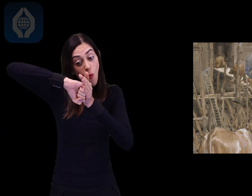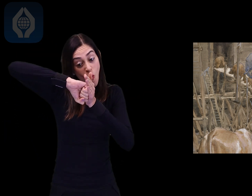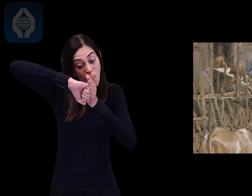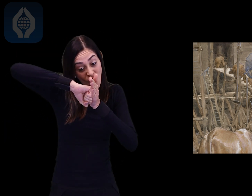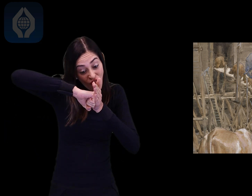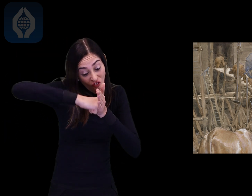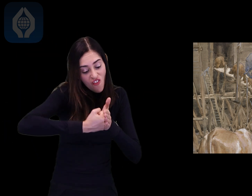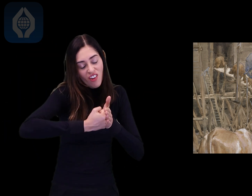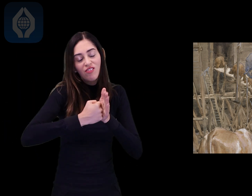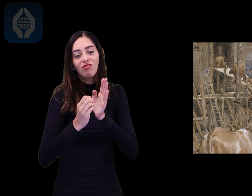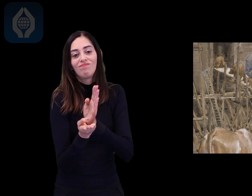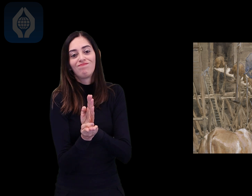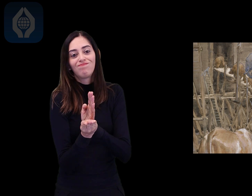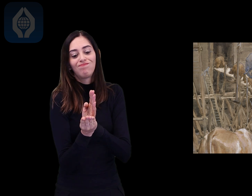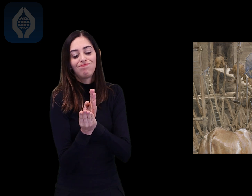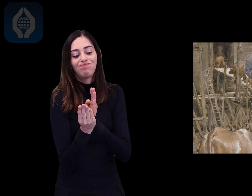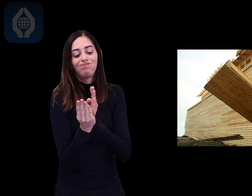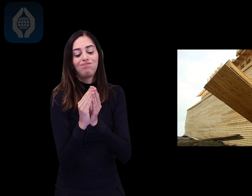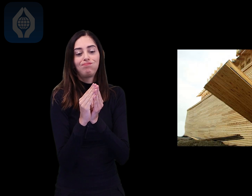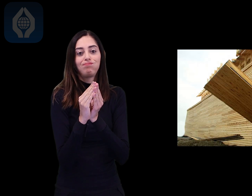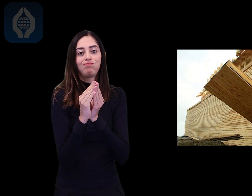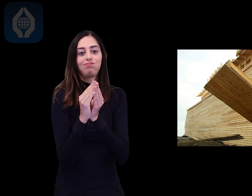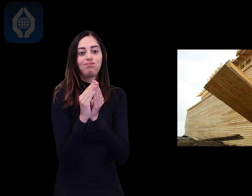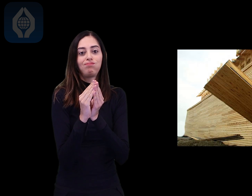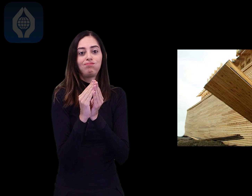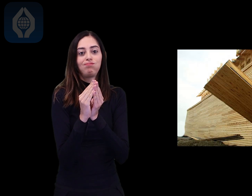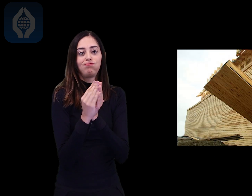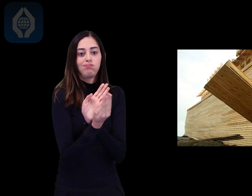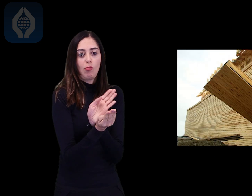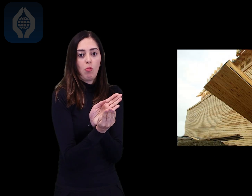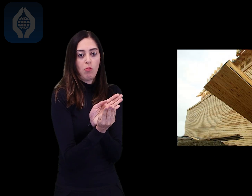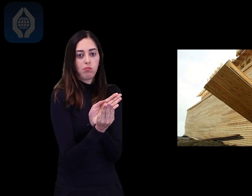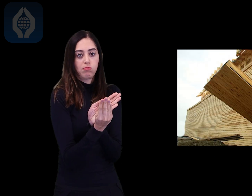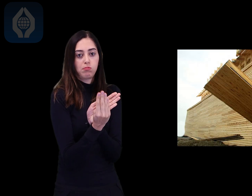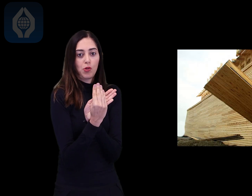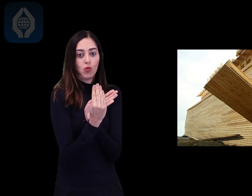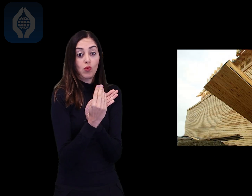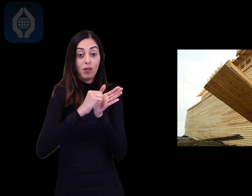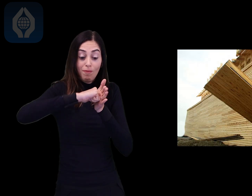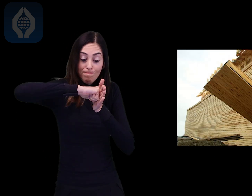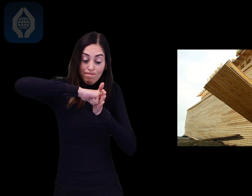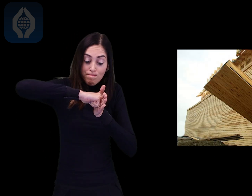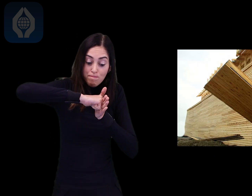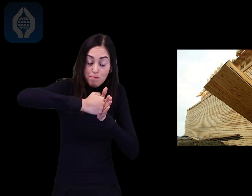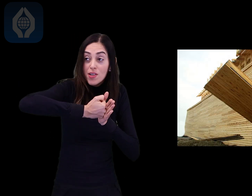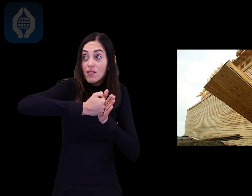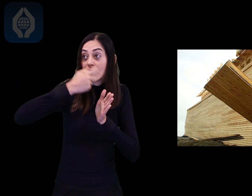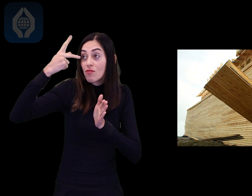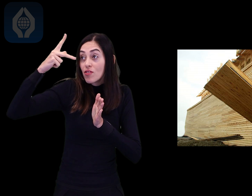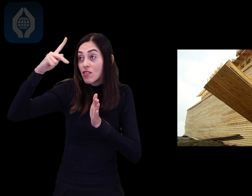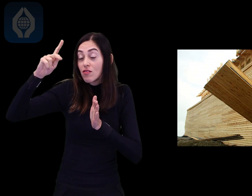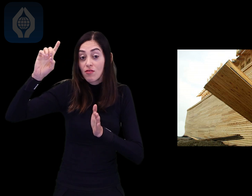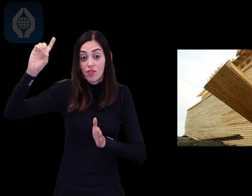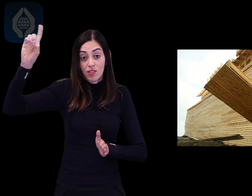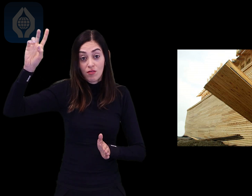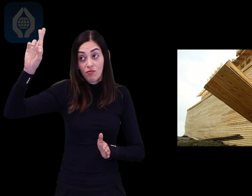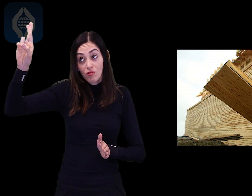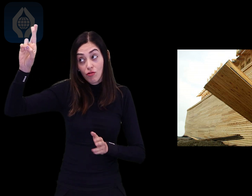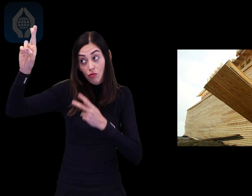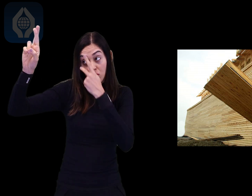a porta. Considere. O Senhor fechou a porta após ele. Versículo